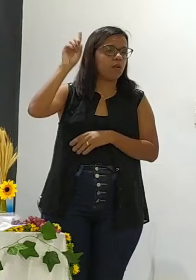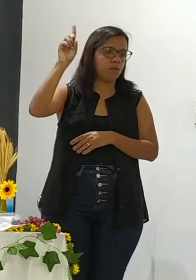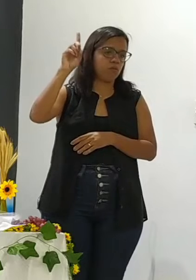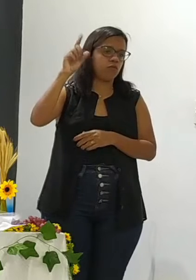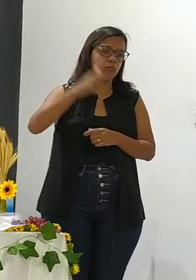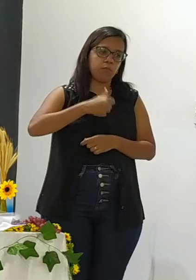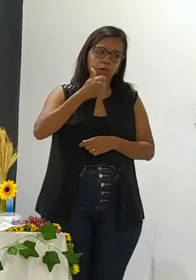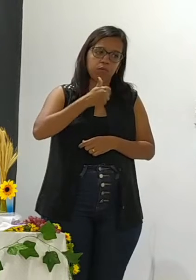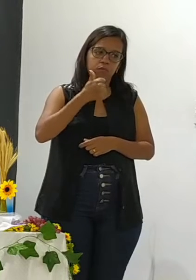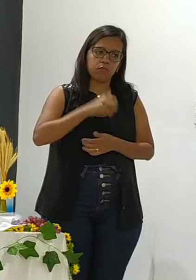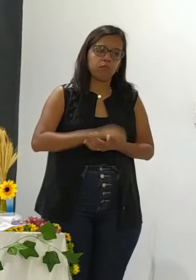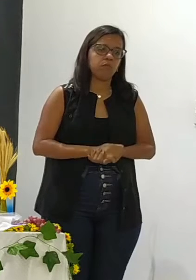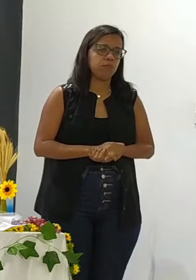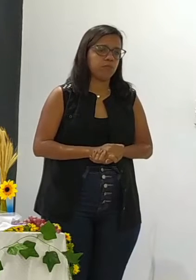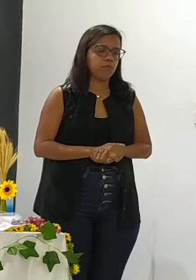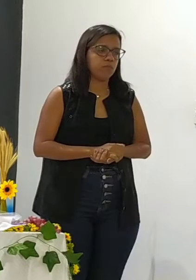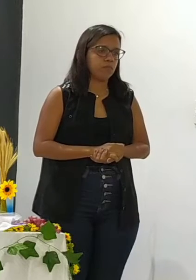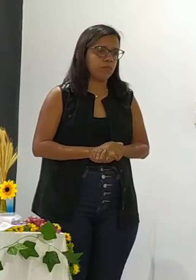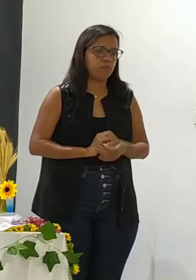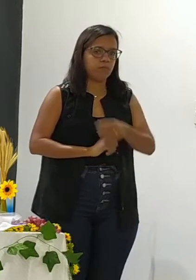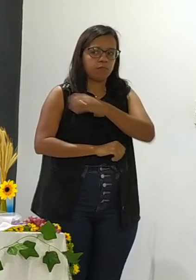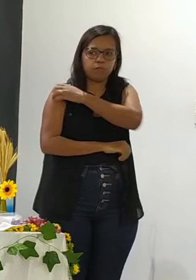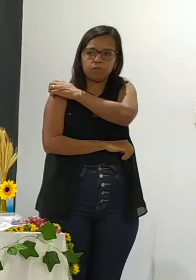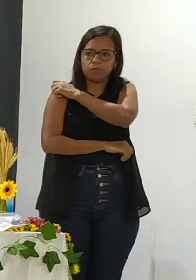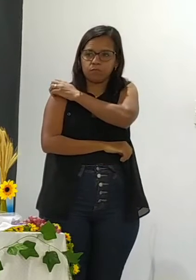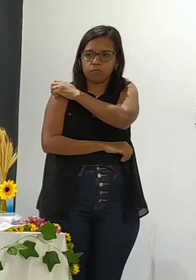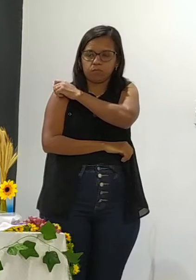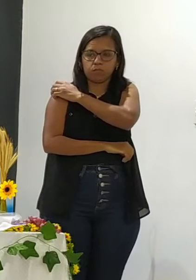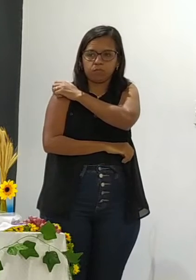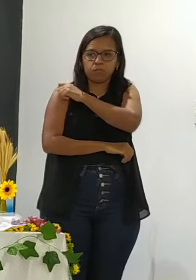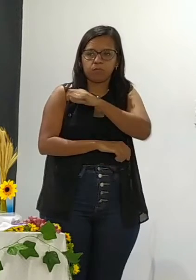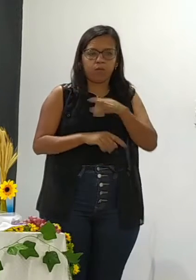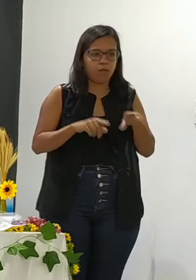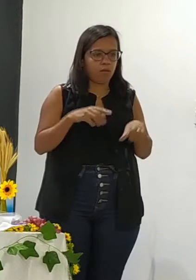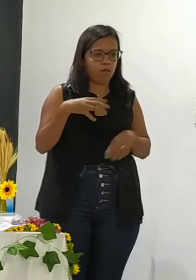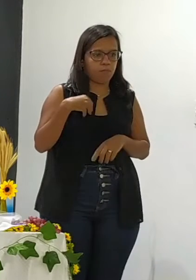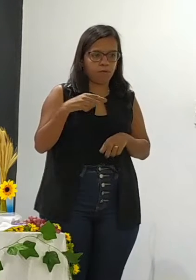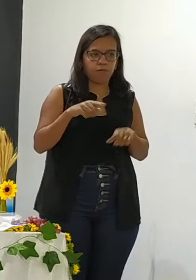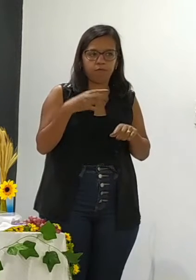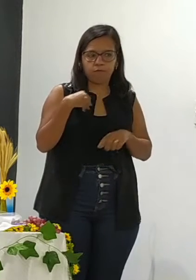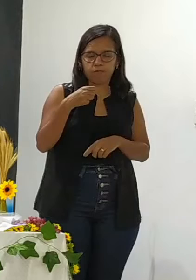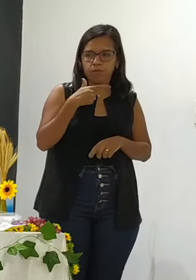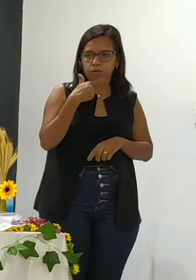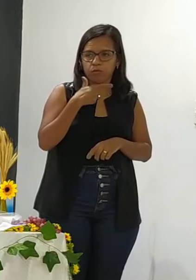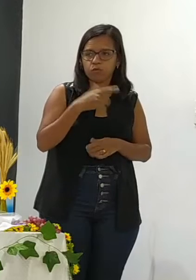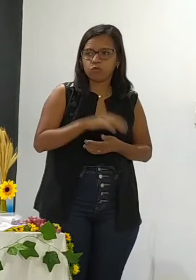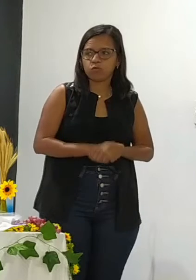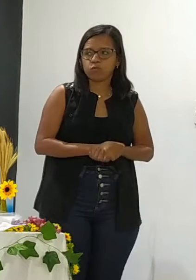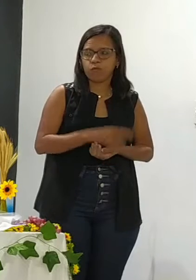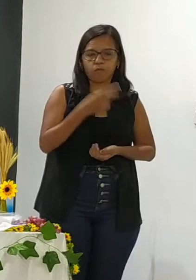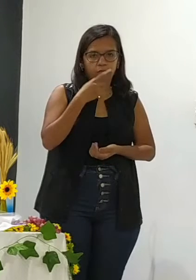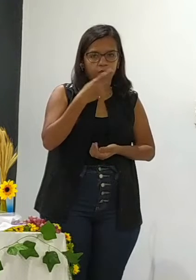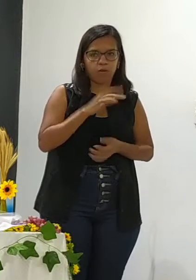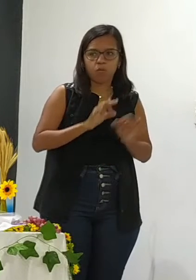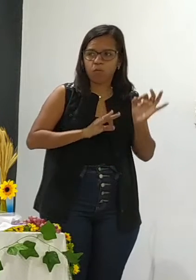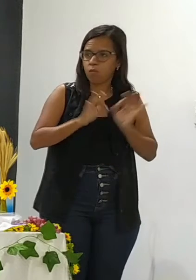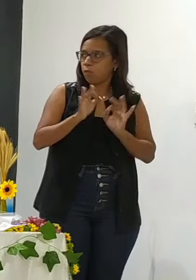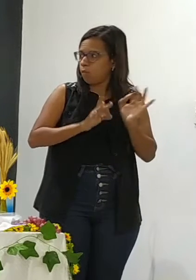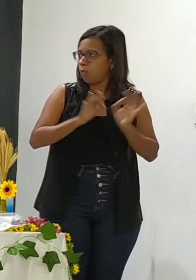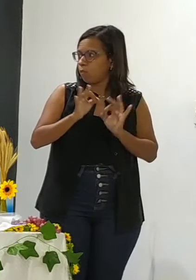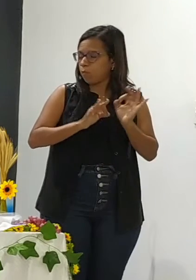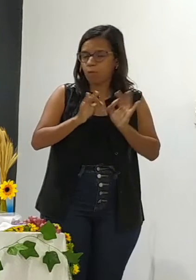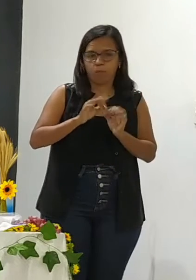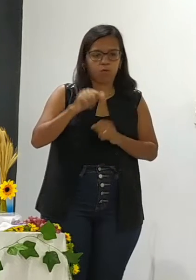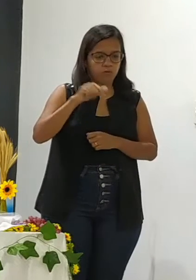Deus entende. Letícia me contou, pastor, como é que foi o propósito de Deus para começar